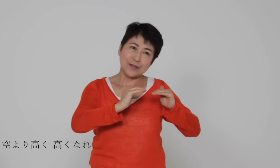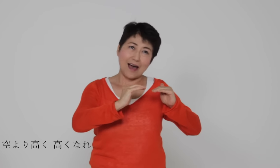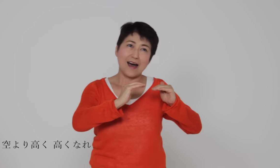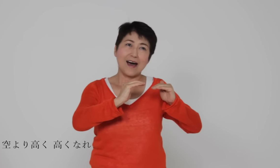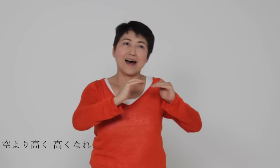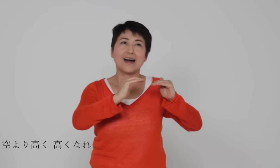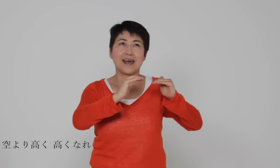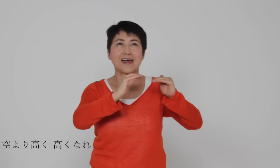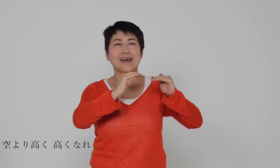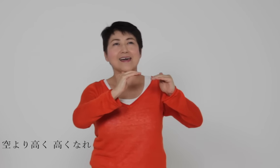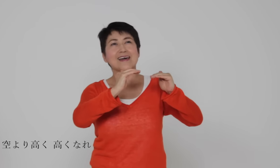なれ。